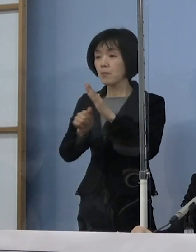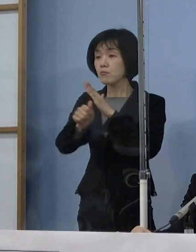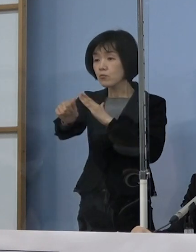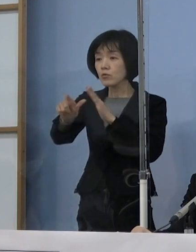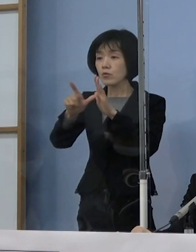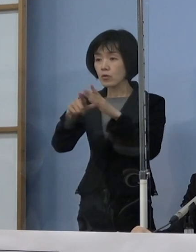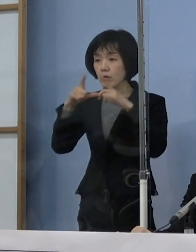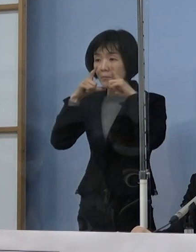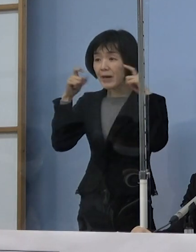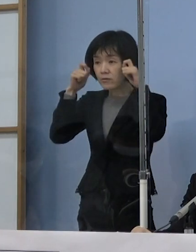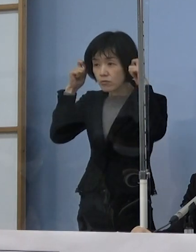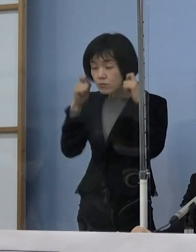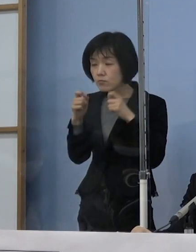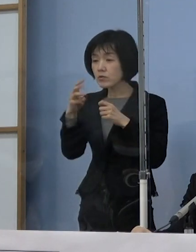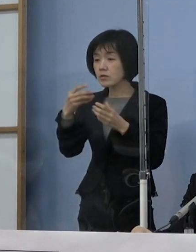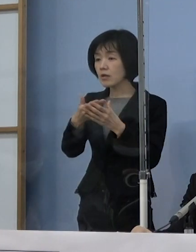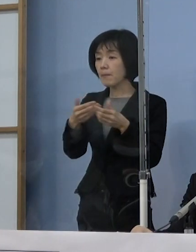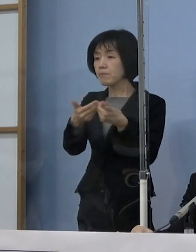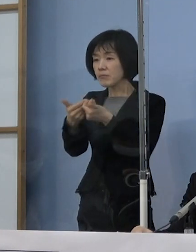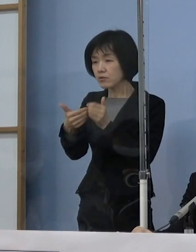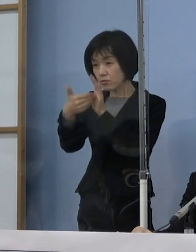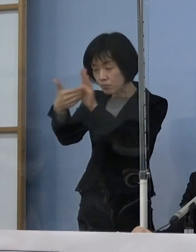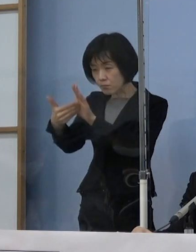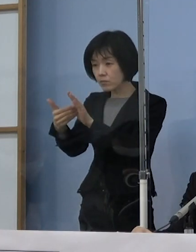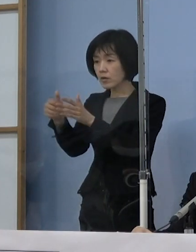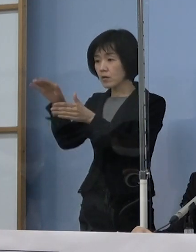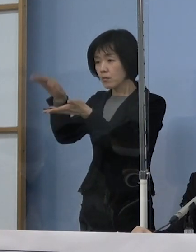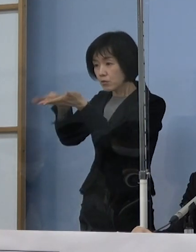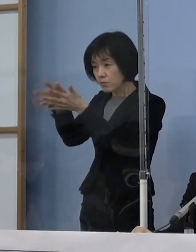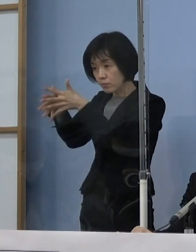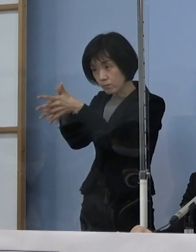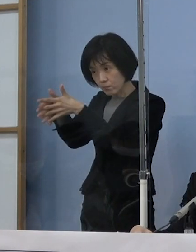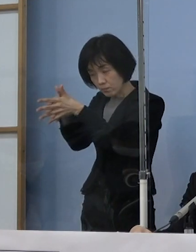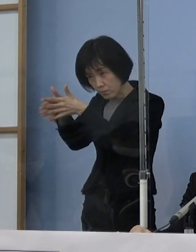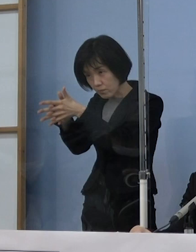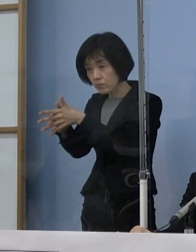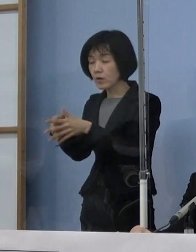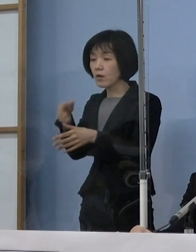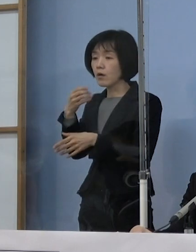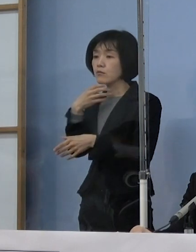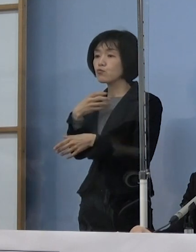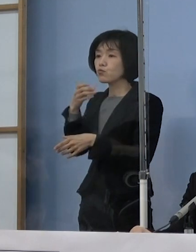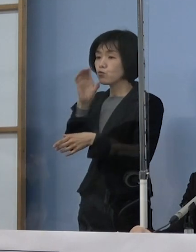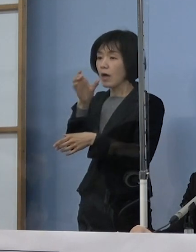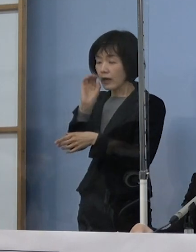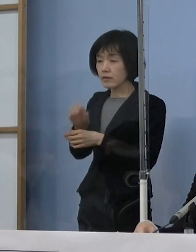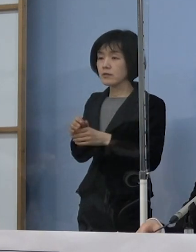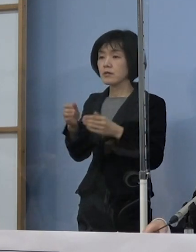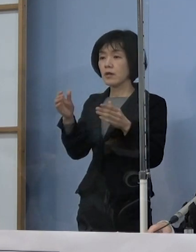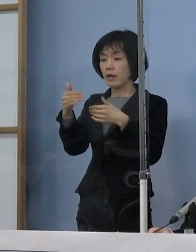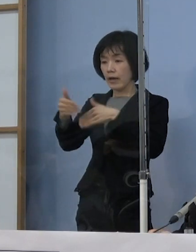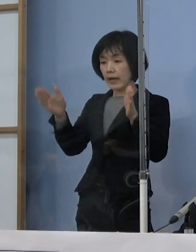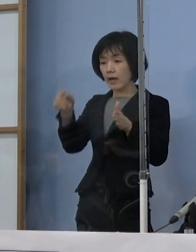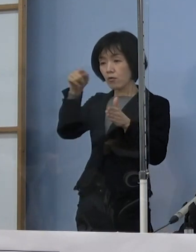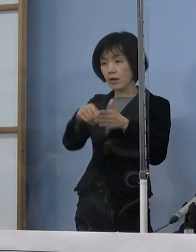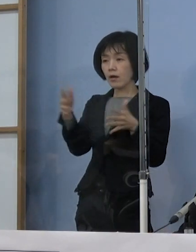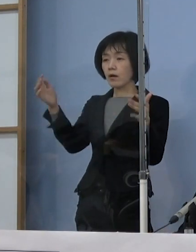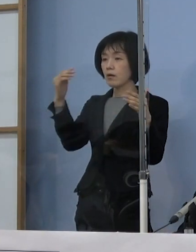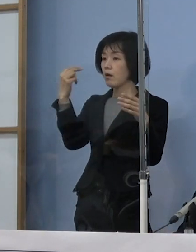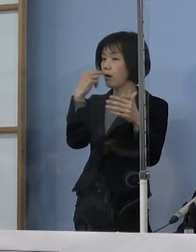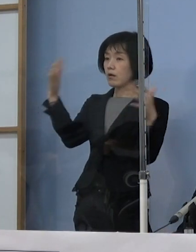回避、手指消毒、うがい、また家庭内での 部屋の換気、共用部分の消毒